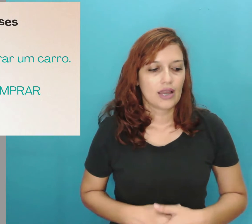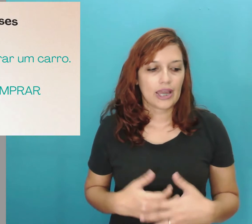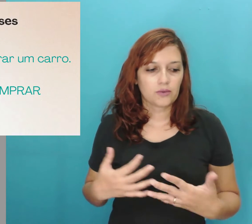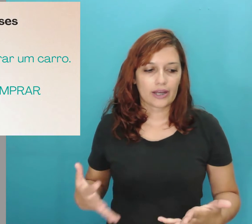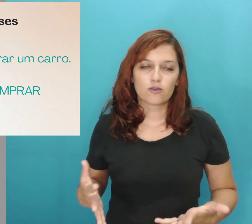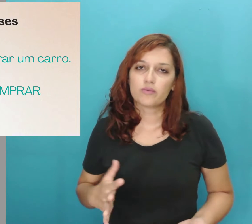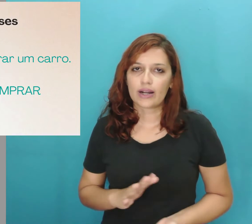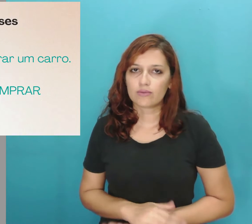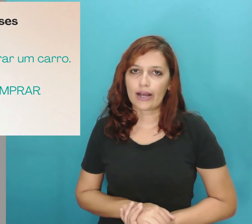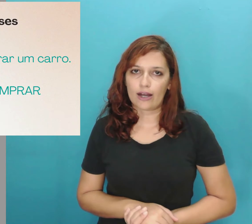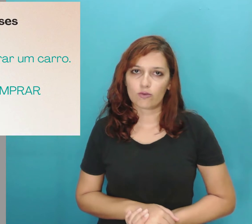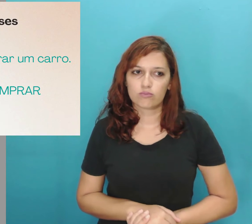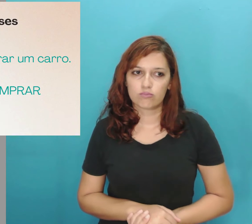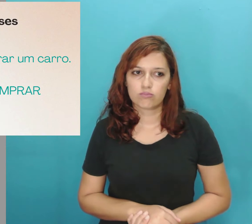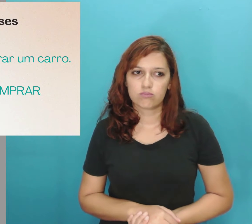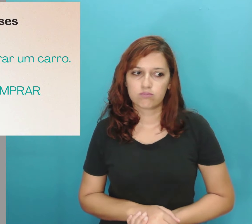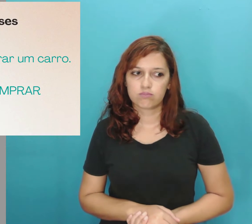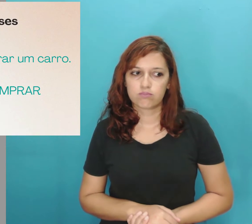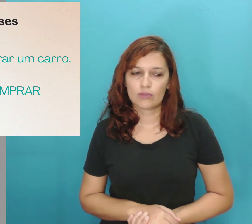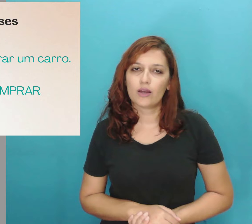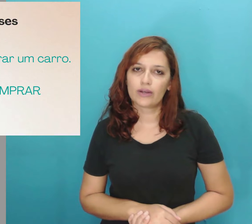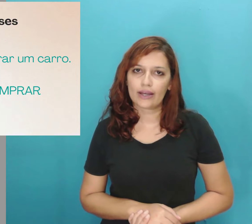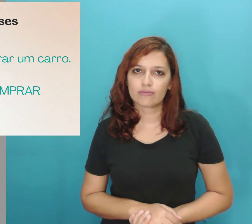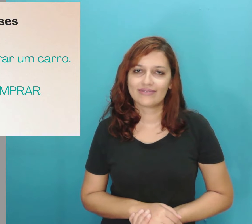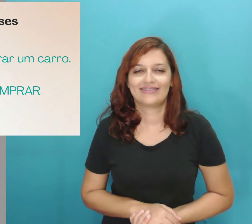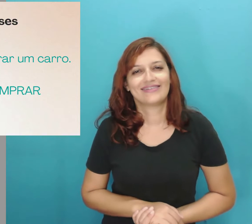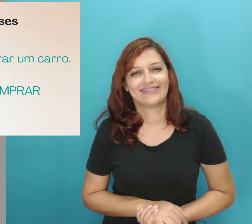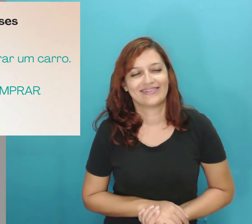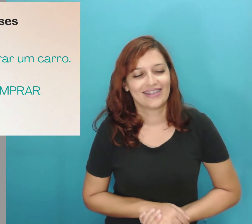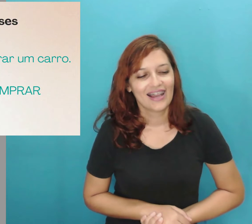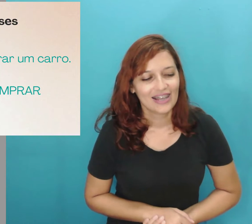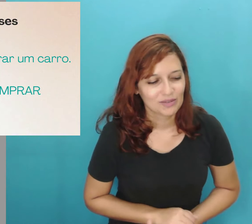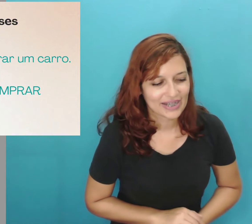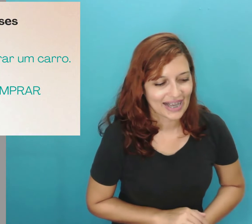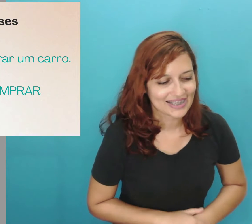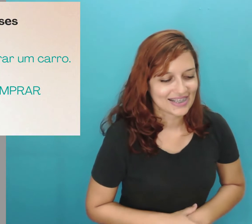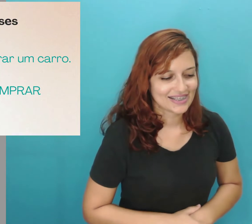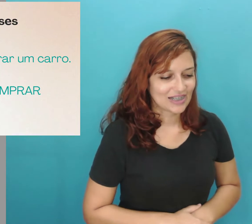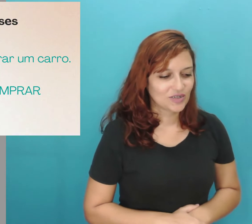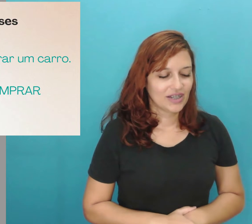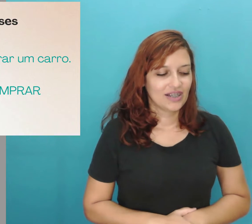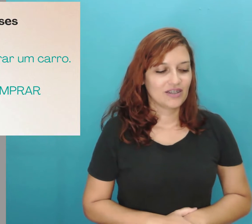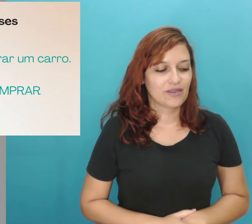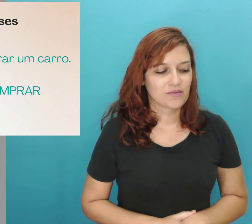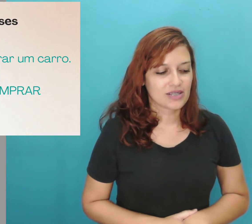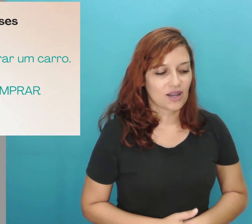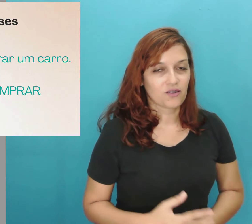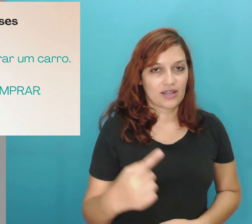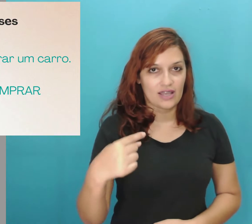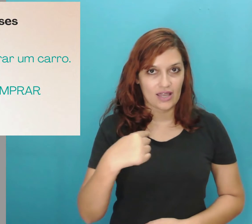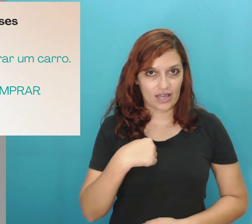Eu quero comprar um carro. Eu quero. Brincadeira. Então, vamos lá. Ó.